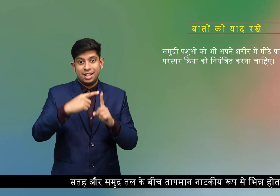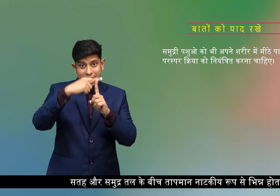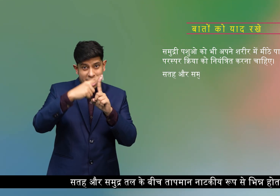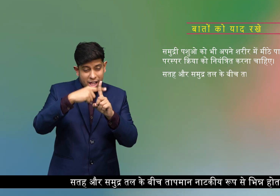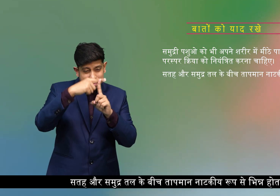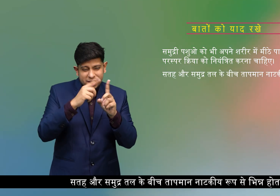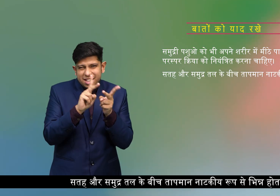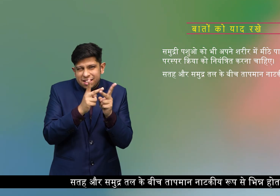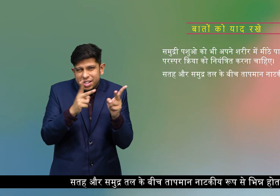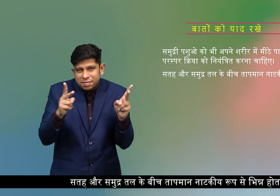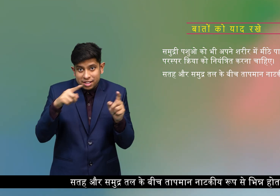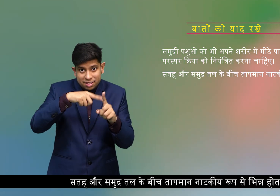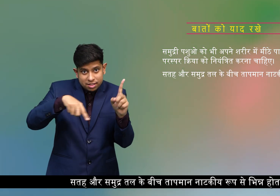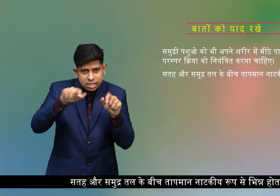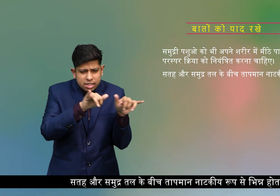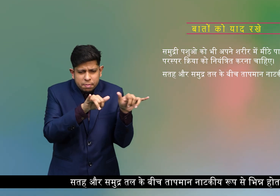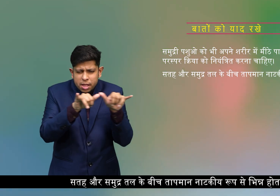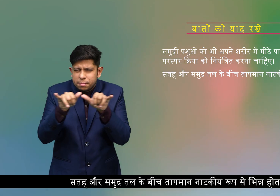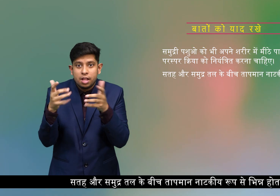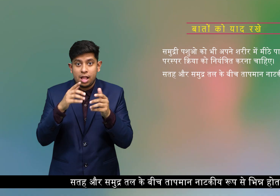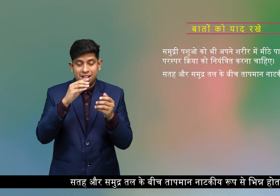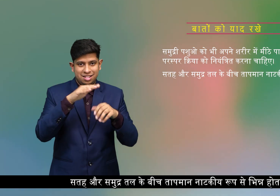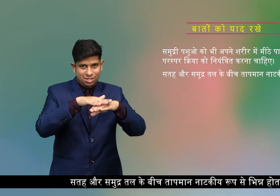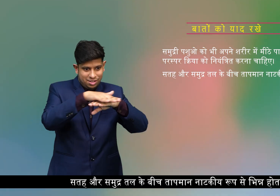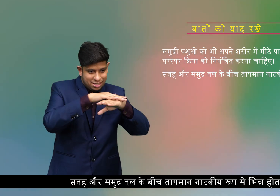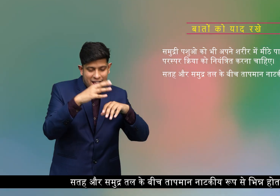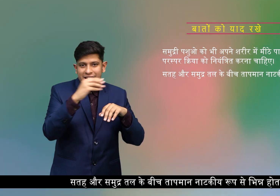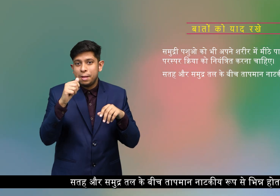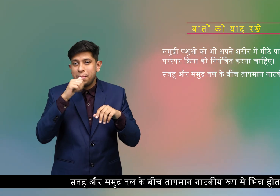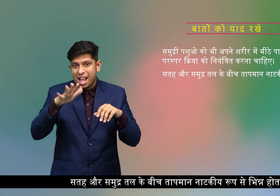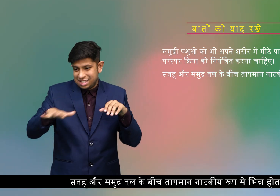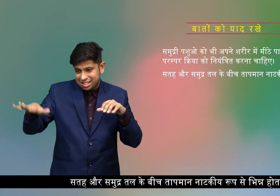सतह और समुद्र तल के बीच तापमान नाटकीय रूप से भिन्न होता है।